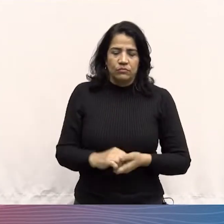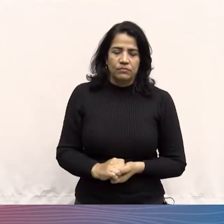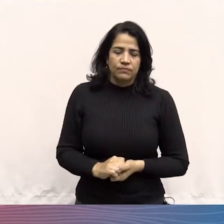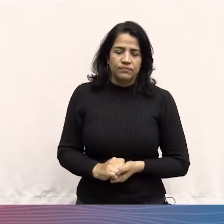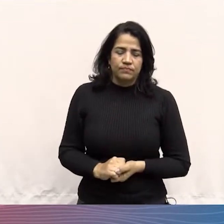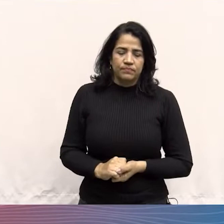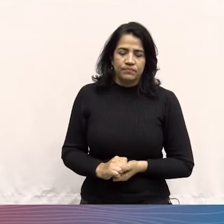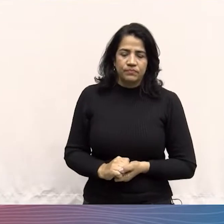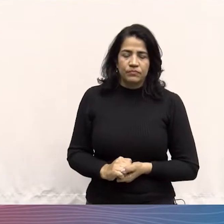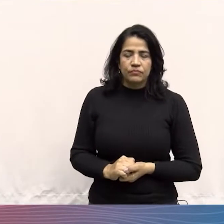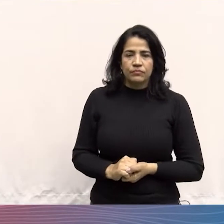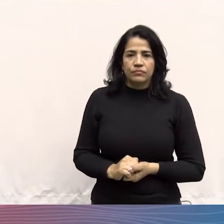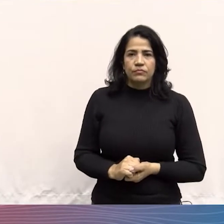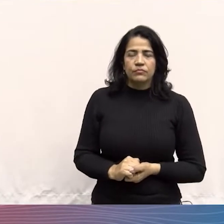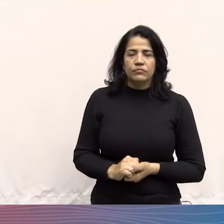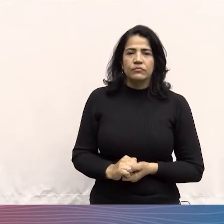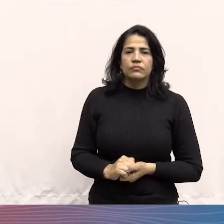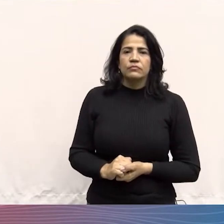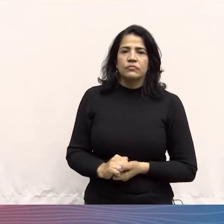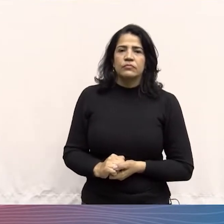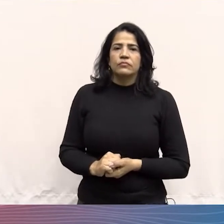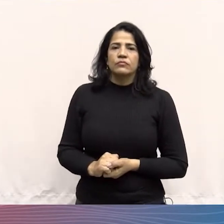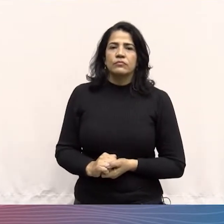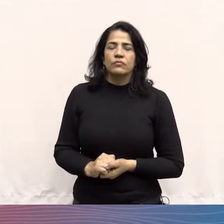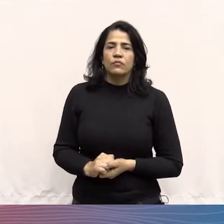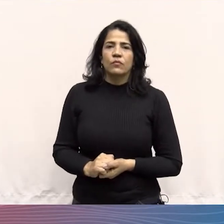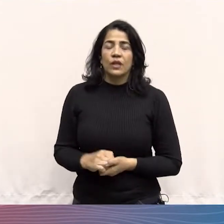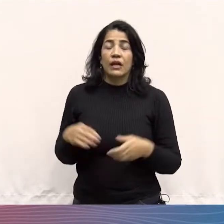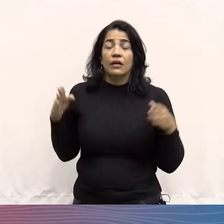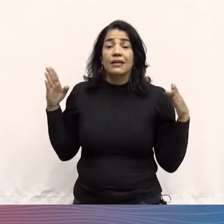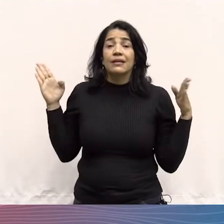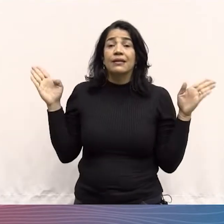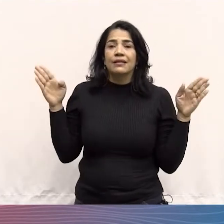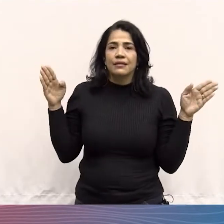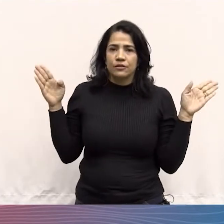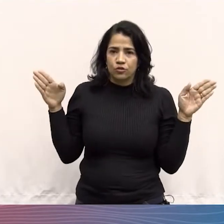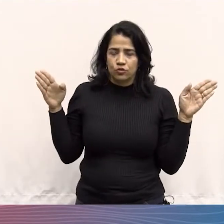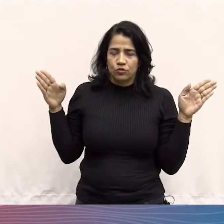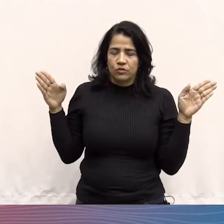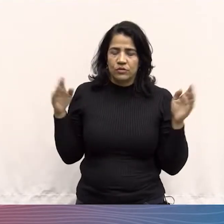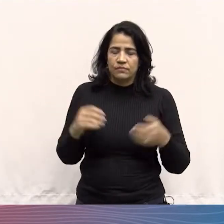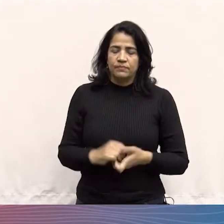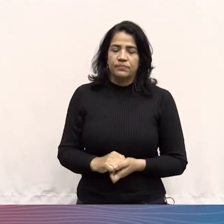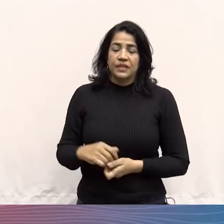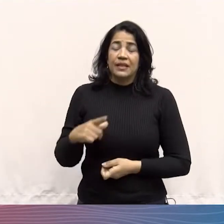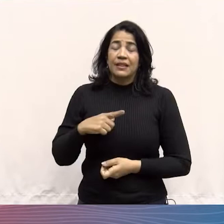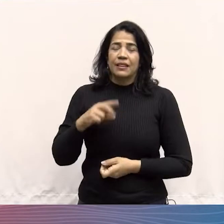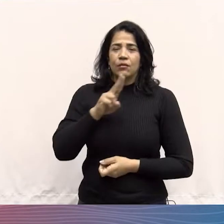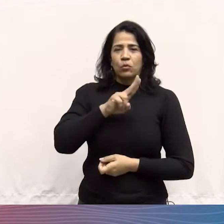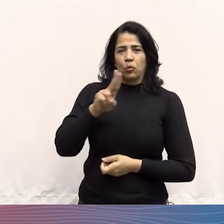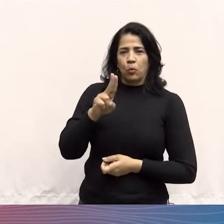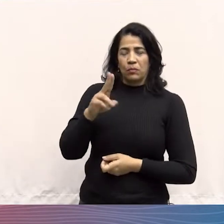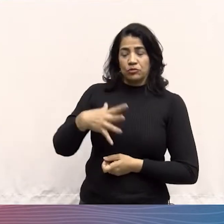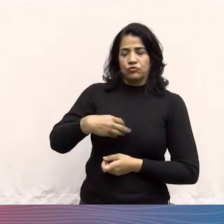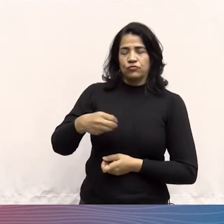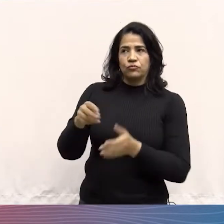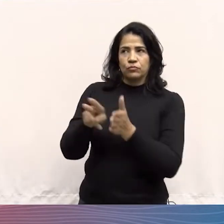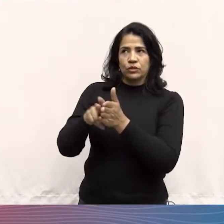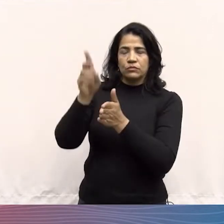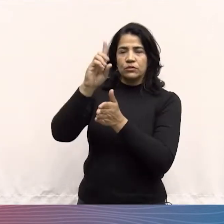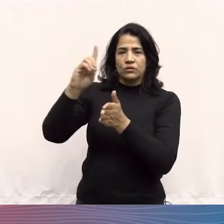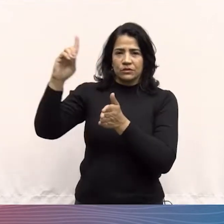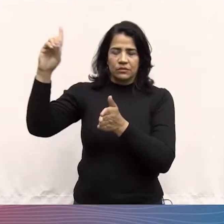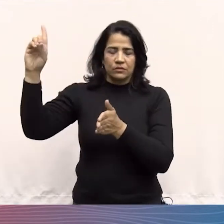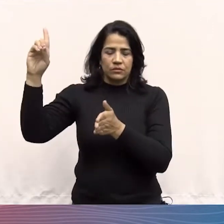época eram chamados de filhos de Deus. São anjos, na verdade, anjos. E anjos saíram do